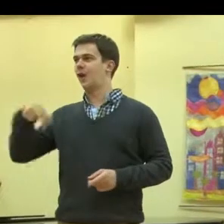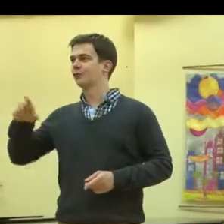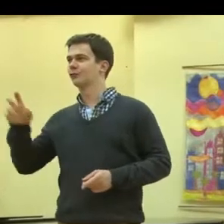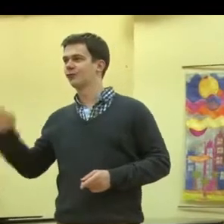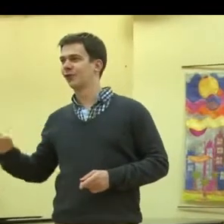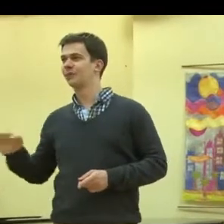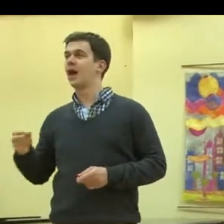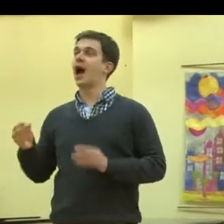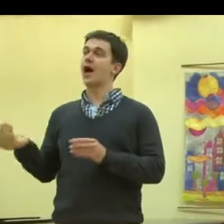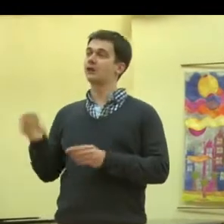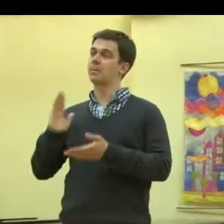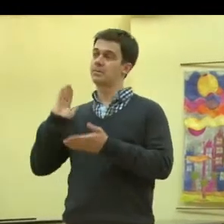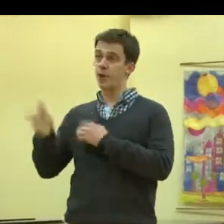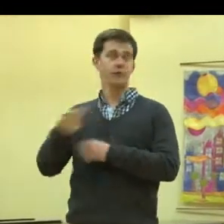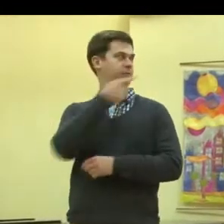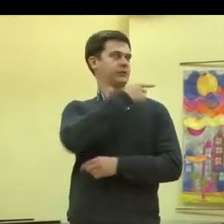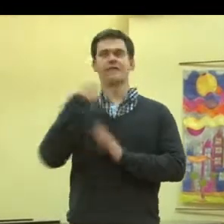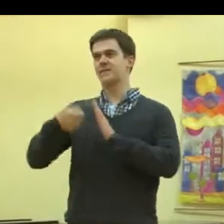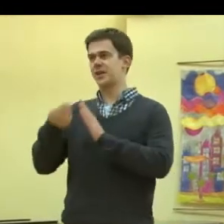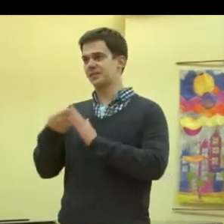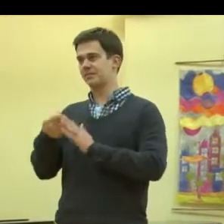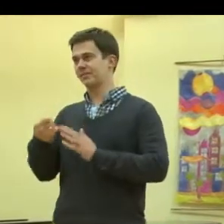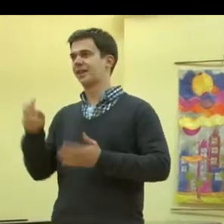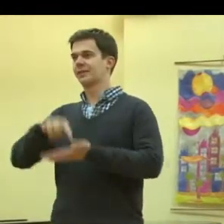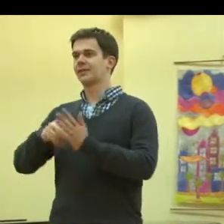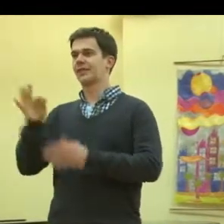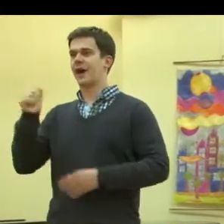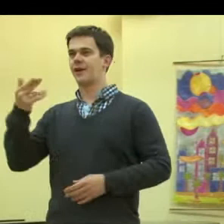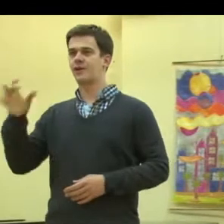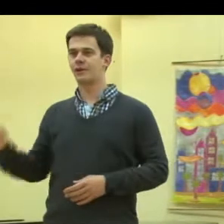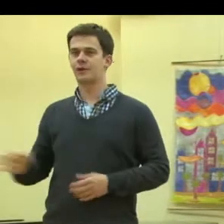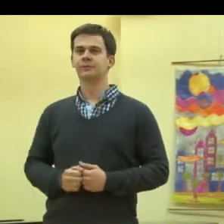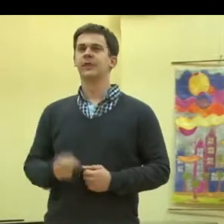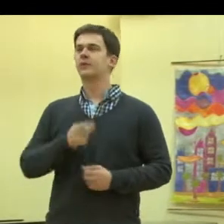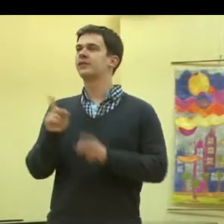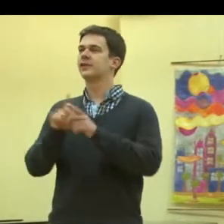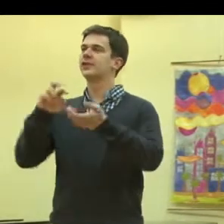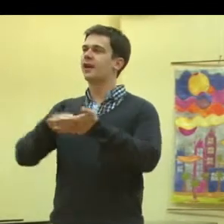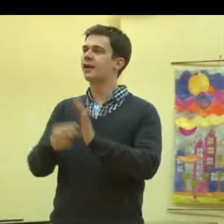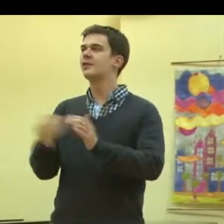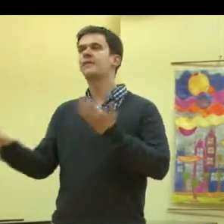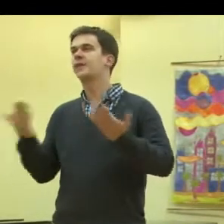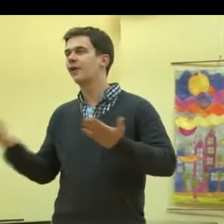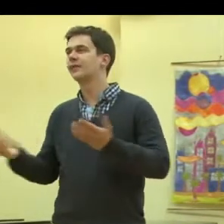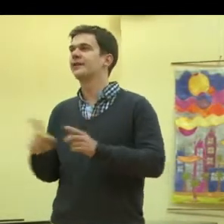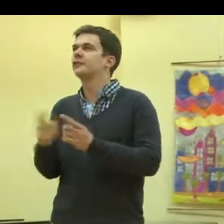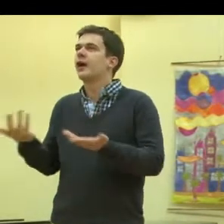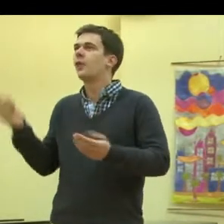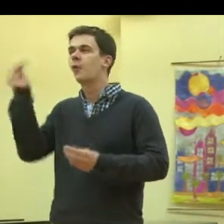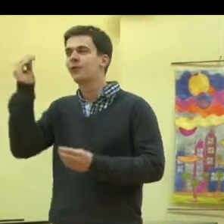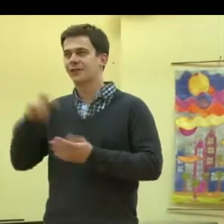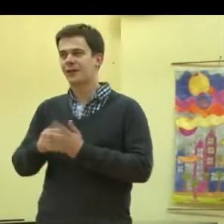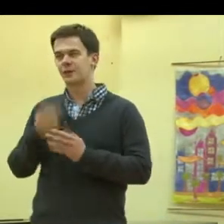potem jeszcze film Carlosa Saury, tango. Film o tańcu, o odkrywaniu tanga. Zresztą sami Państwo